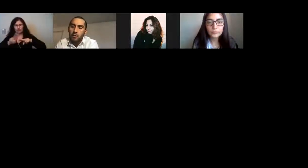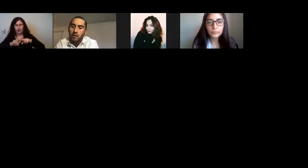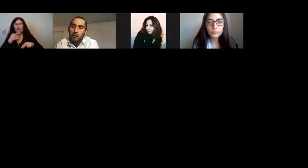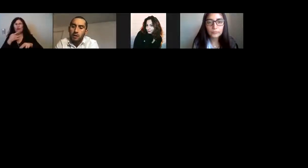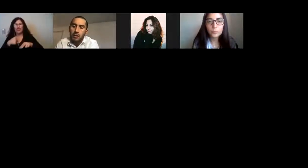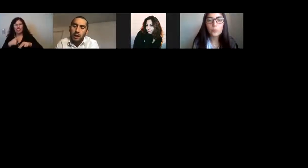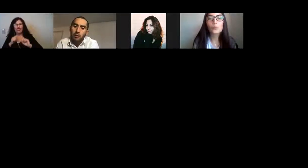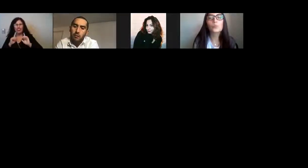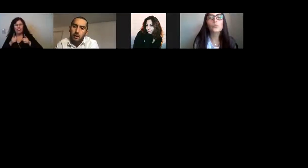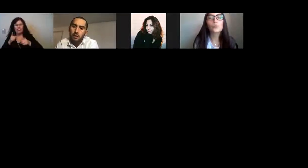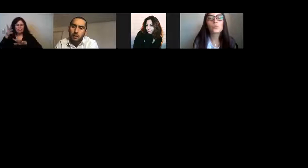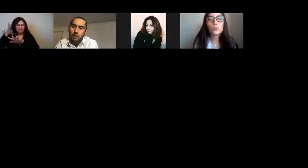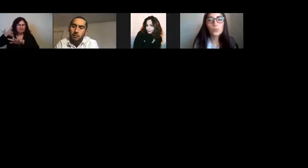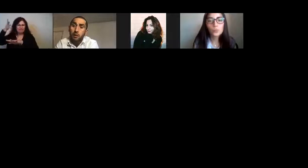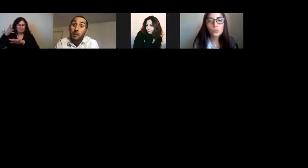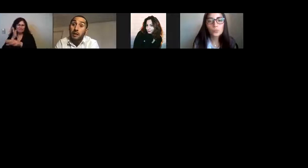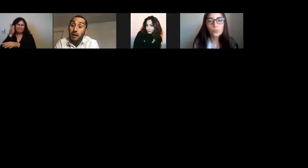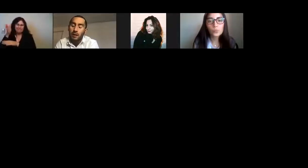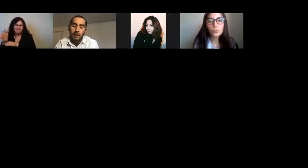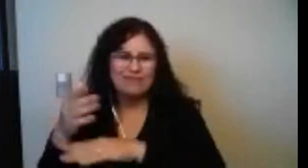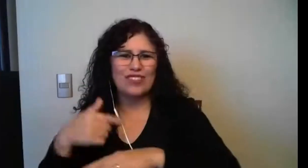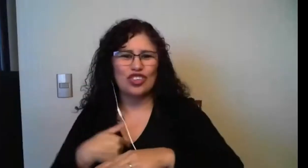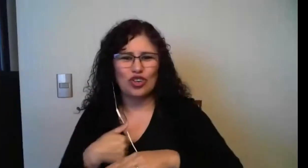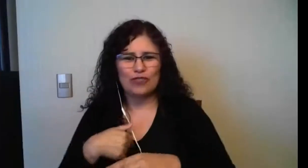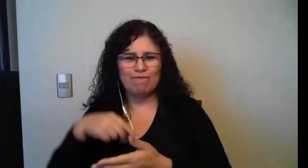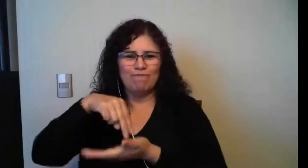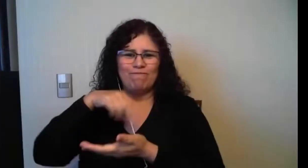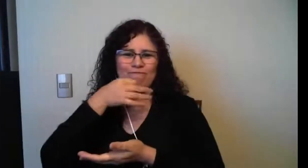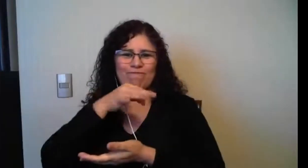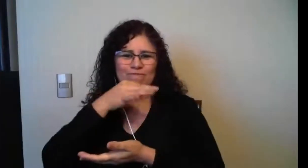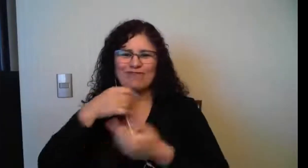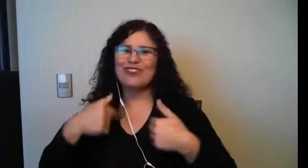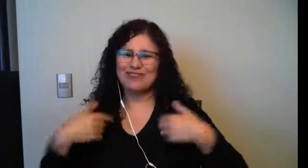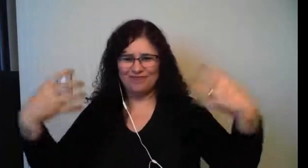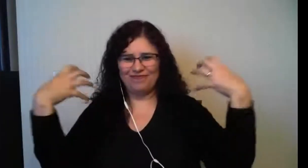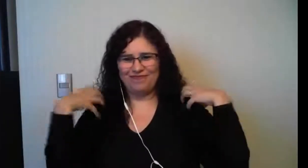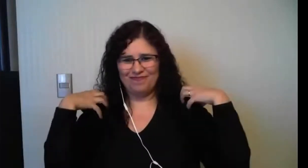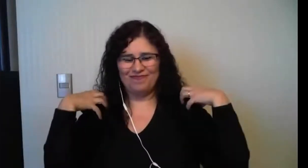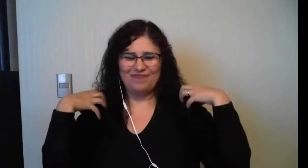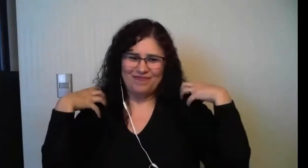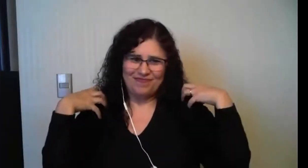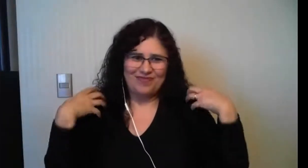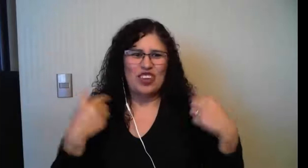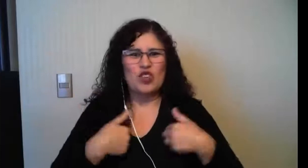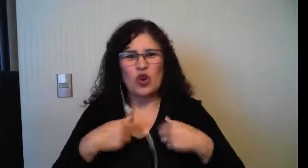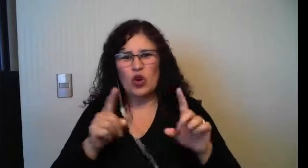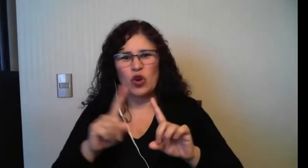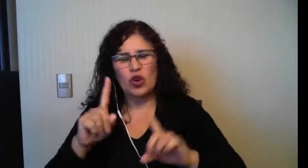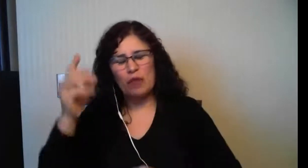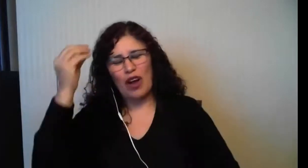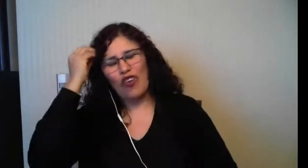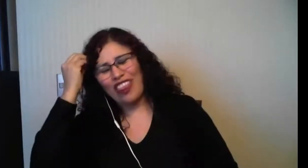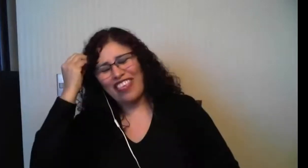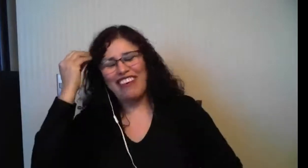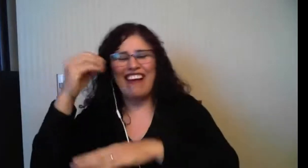participar de un seminario donde me toca presentar, ya. Entonces no recordé poder avisarle con